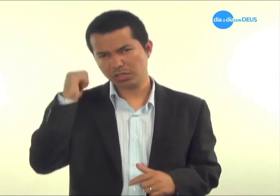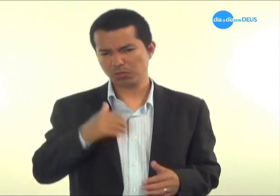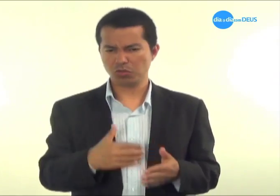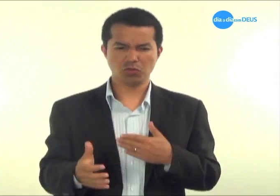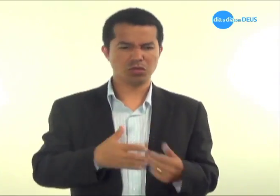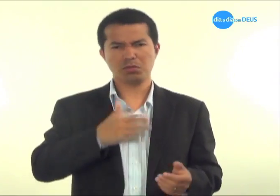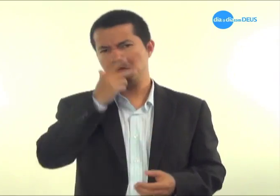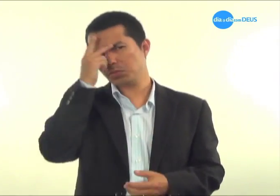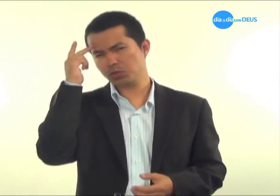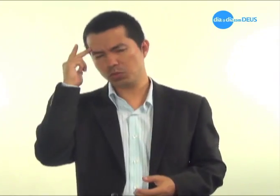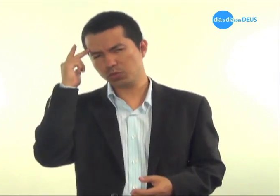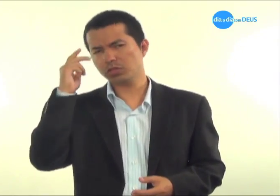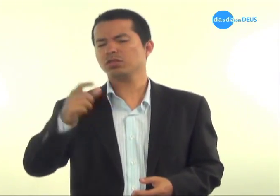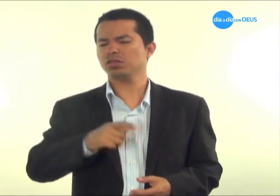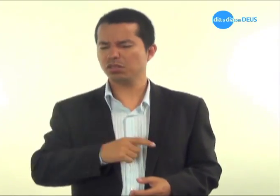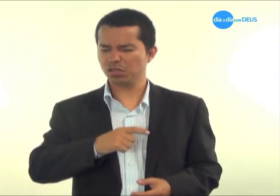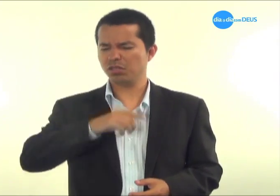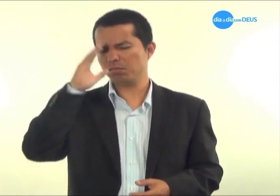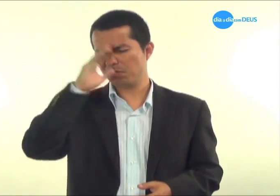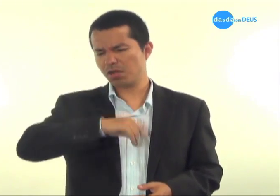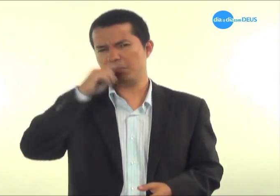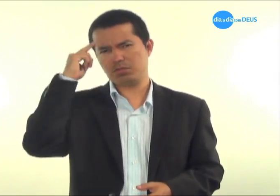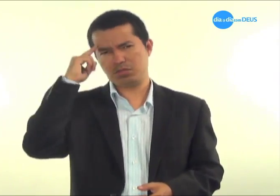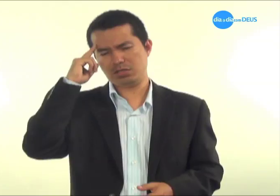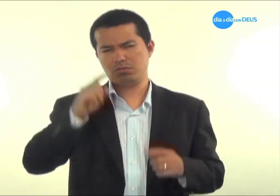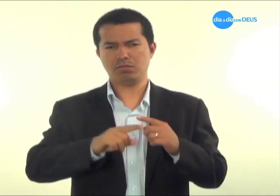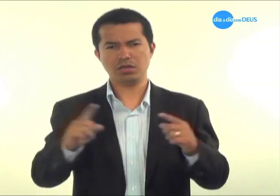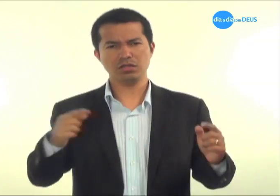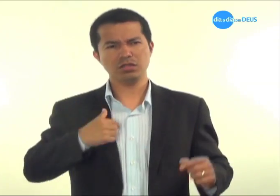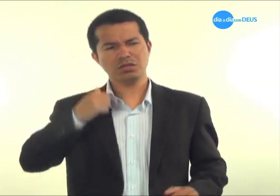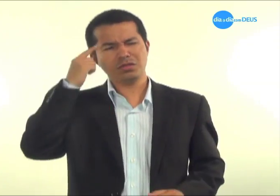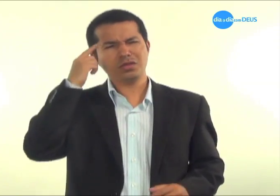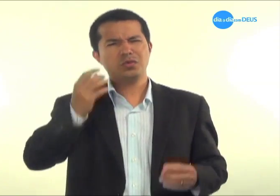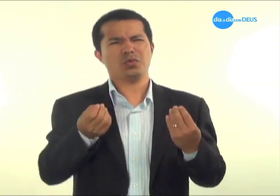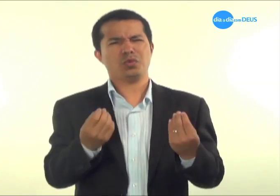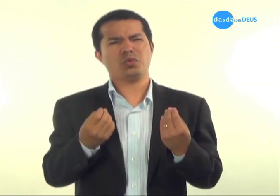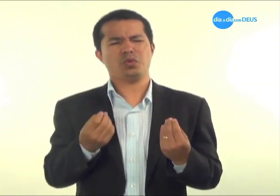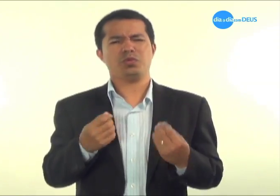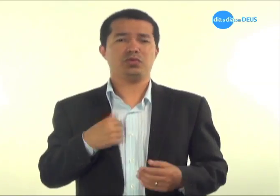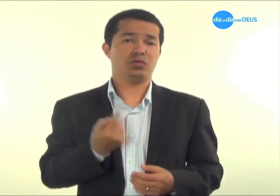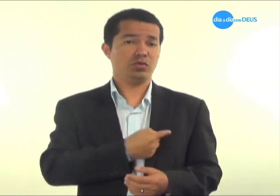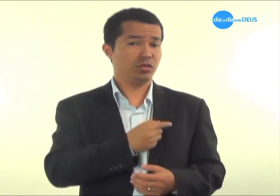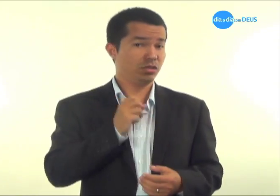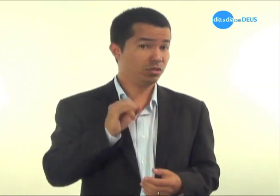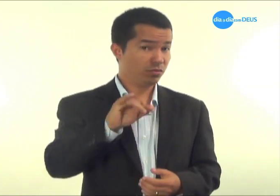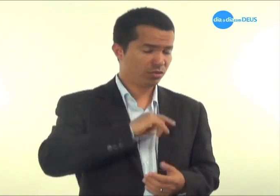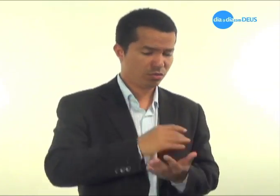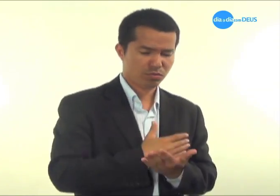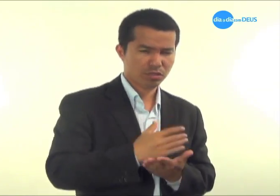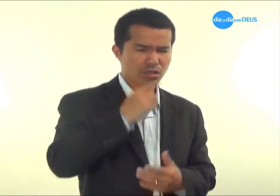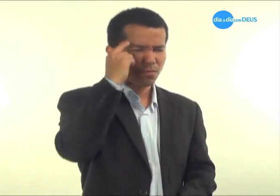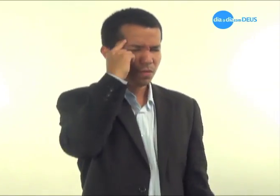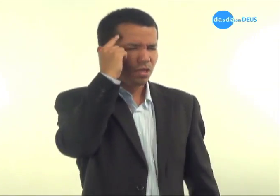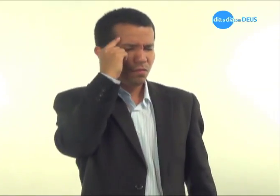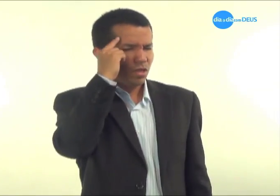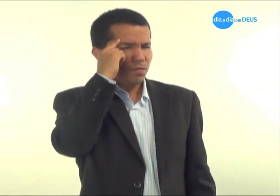Qualquer pessoa humana os tem. Agora, o que a gente faz com estes pensamentos que não são